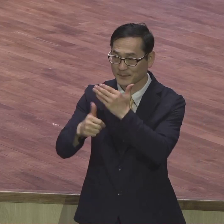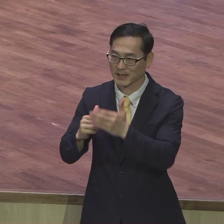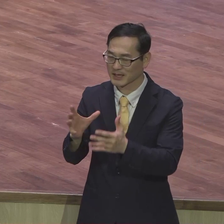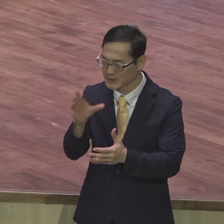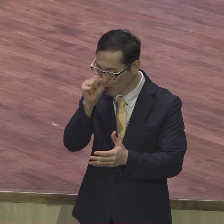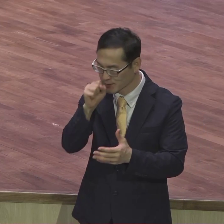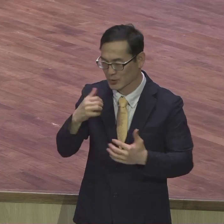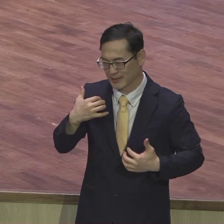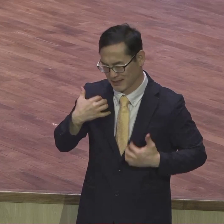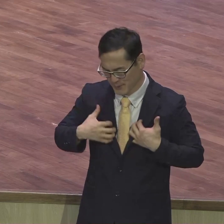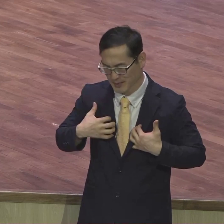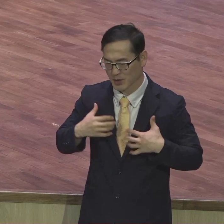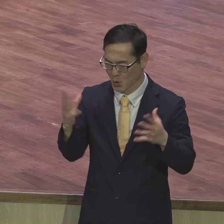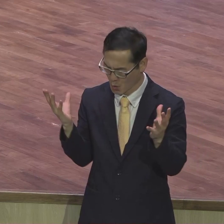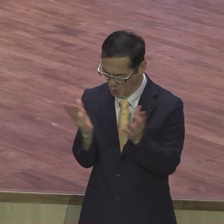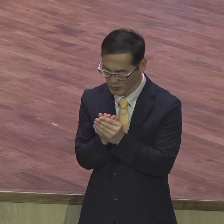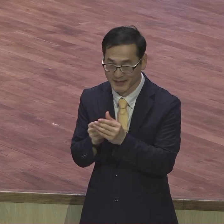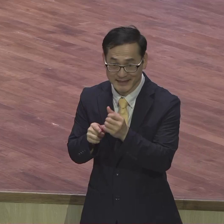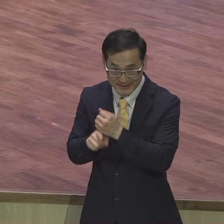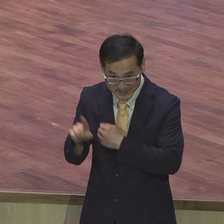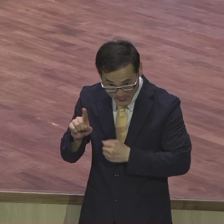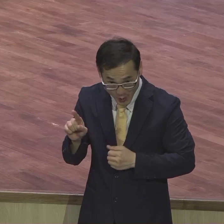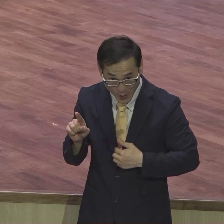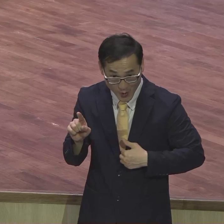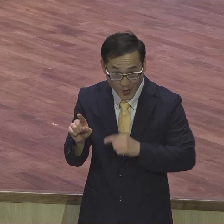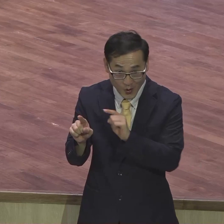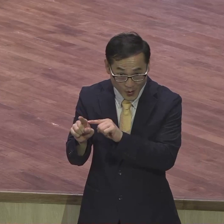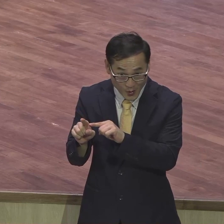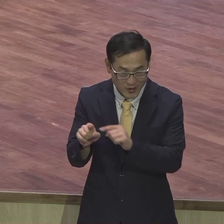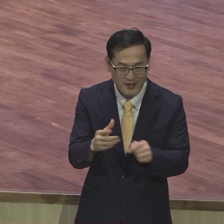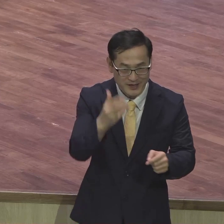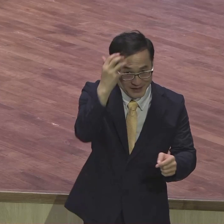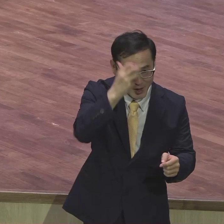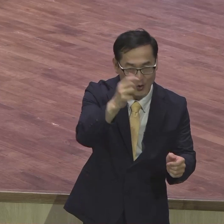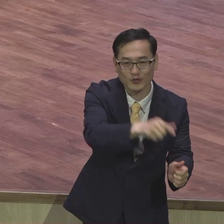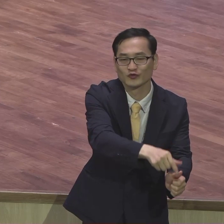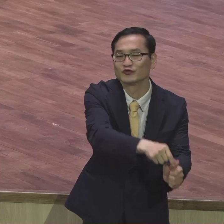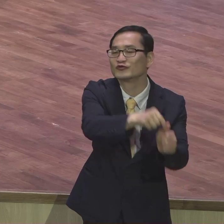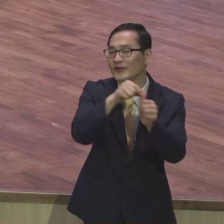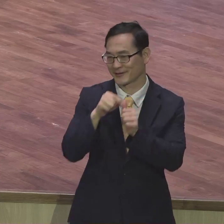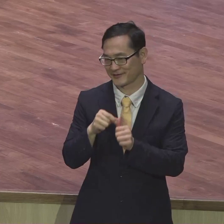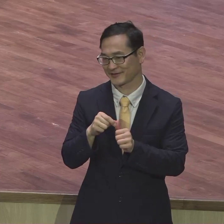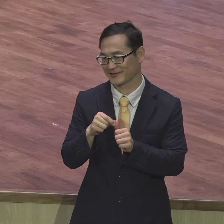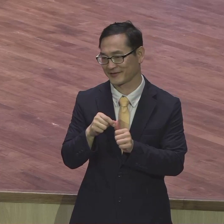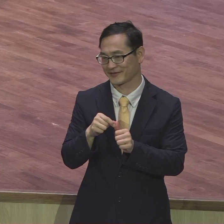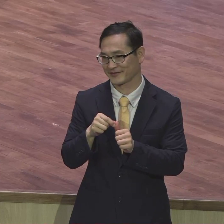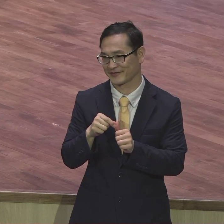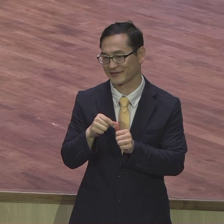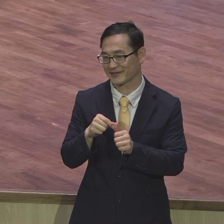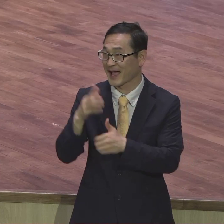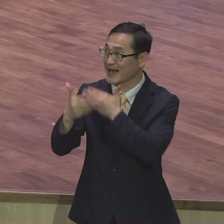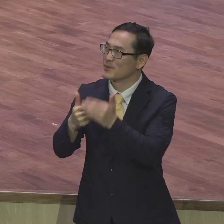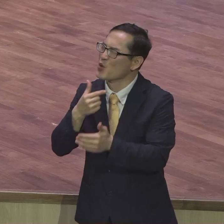하나님이 기뻐하시고 온전하신 뜻이 뭐냐. 영혼구리에요. 언약적 비전을 표현하면